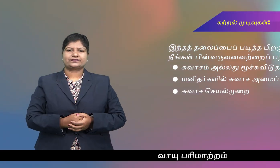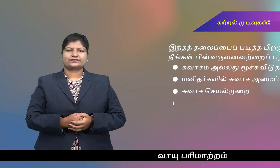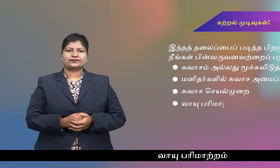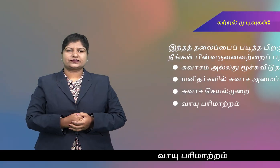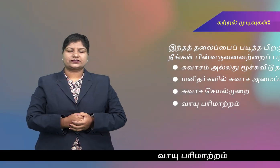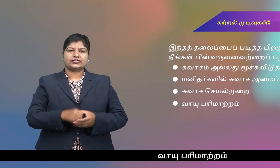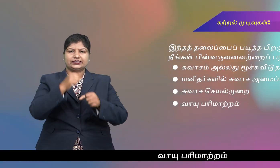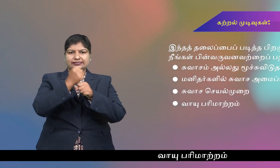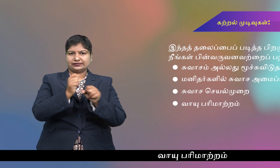வாயு பரிமாற்றம்.